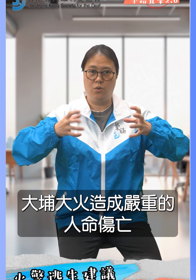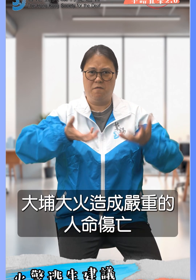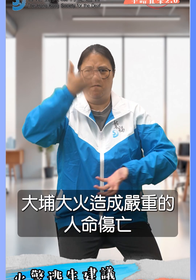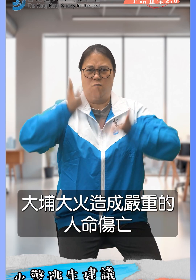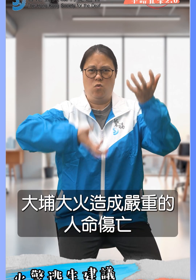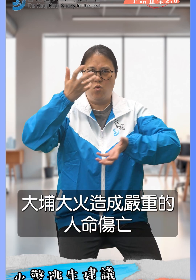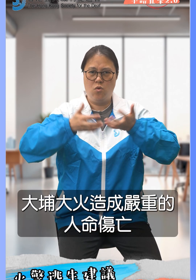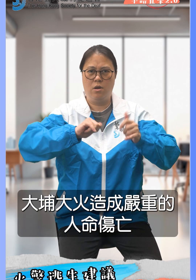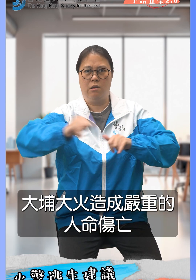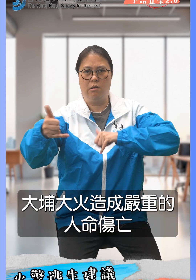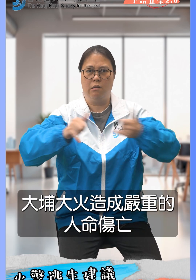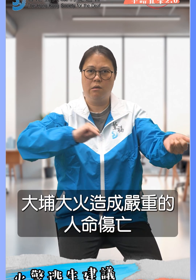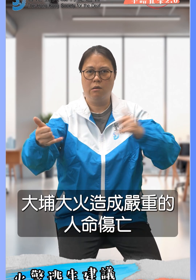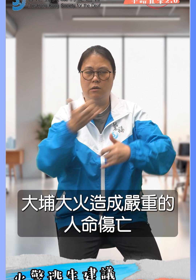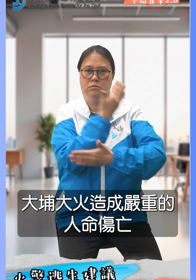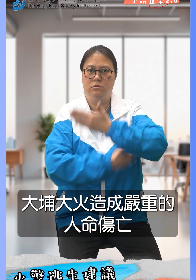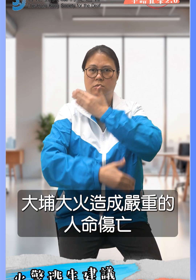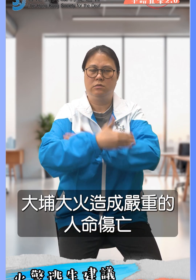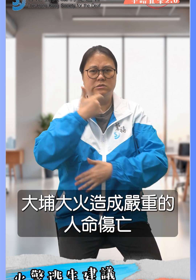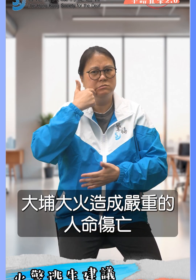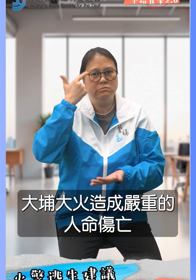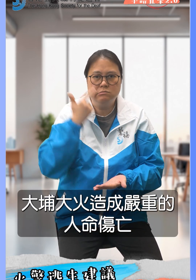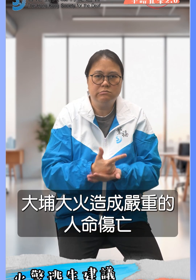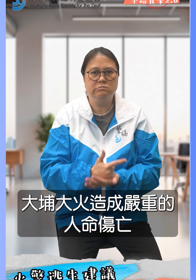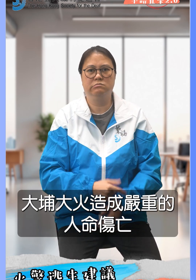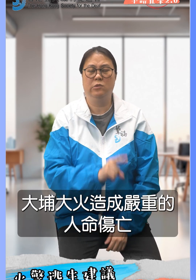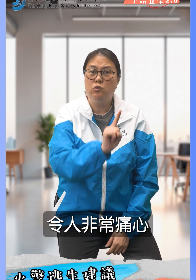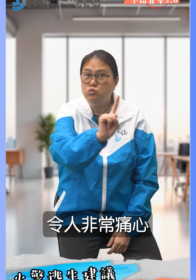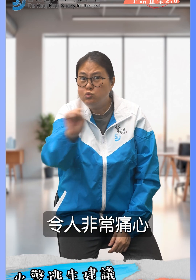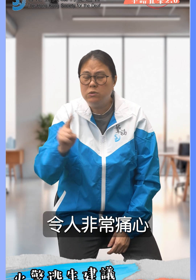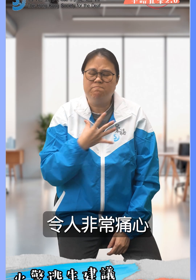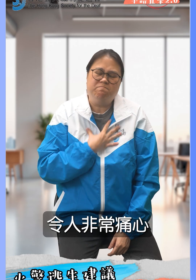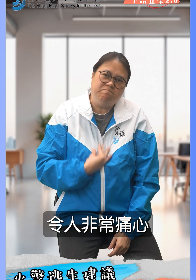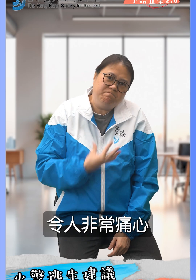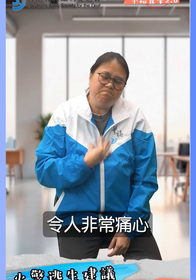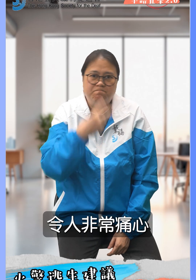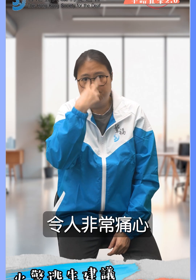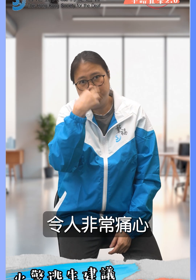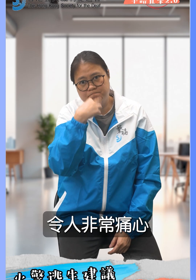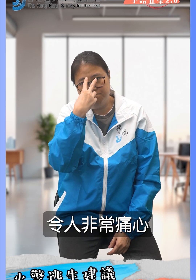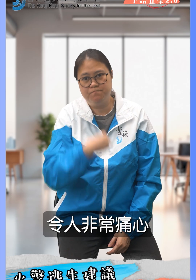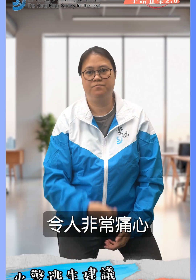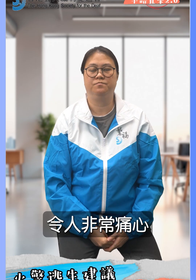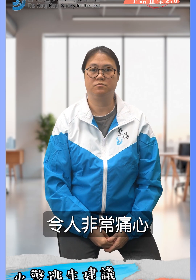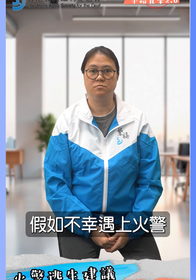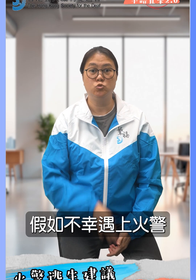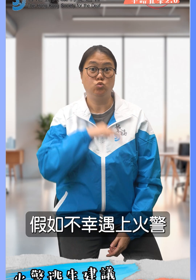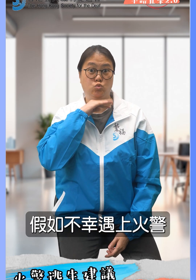大埔大火造成嚴重嘅人命傷亡，令人非常痛心。假